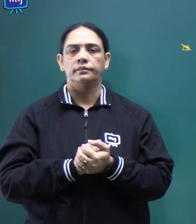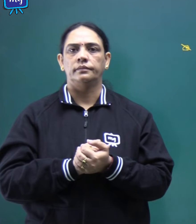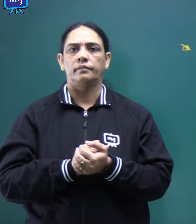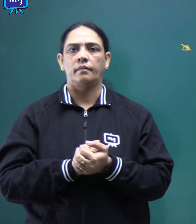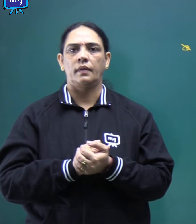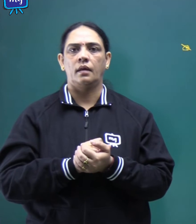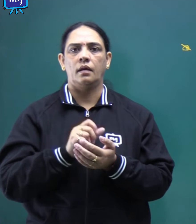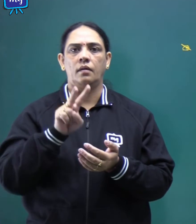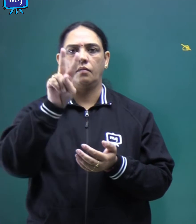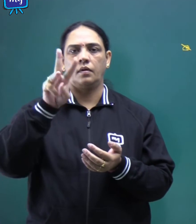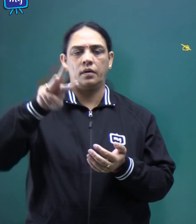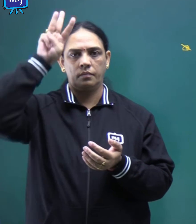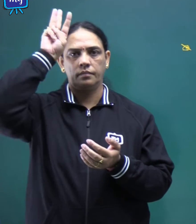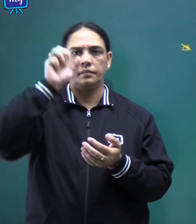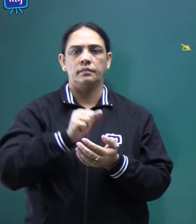आयतन,